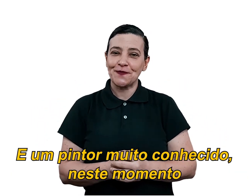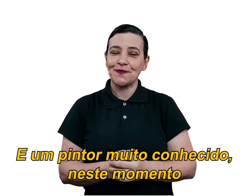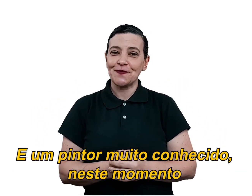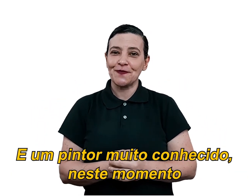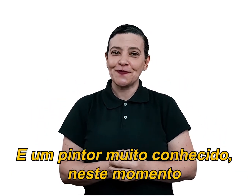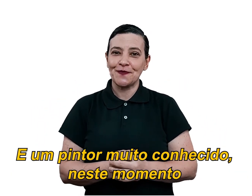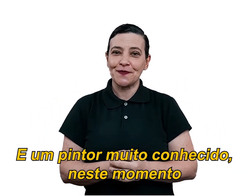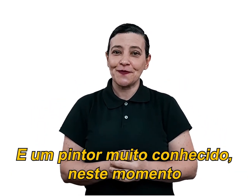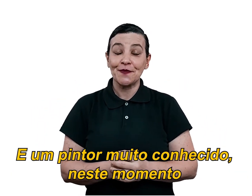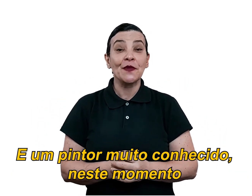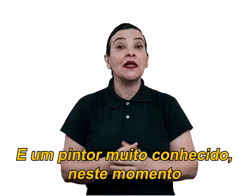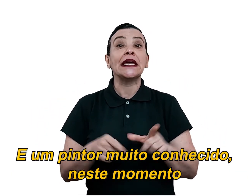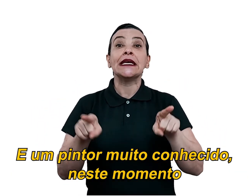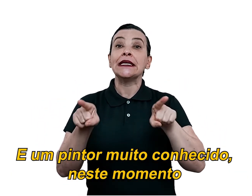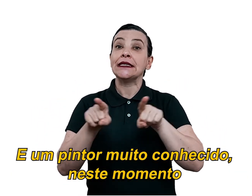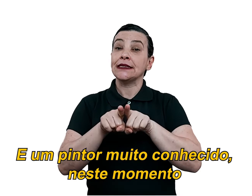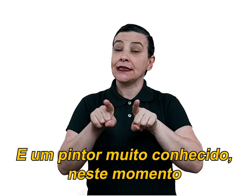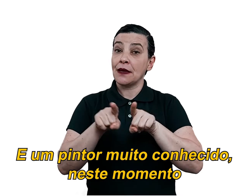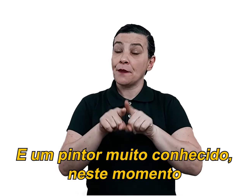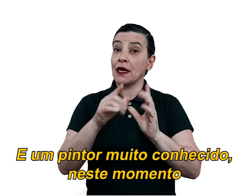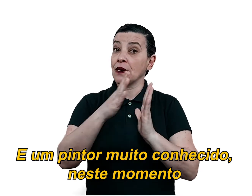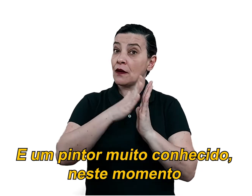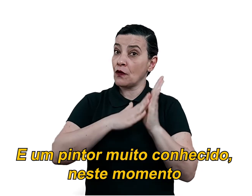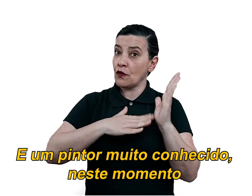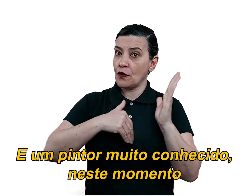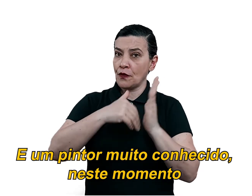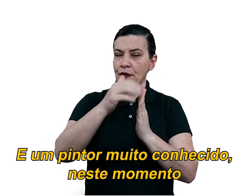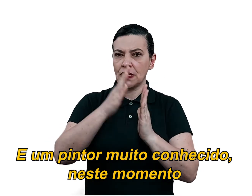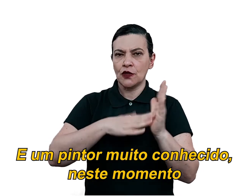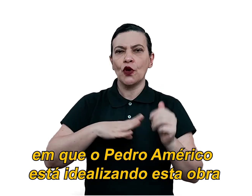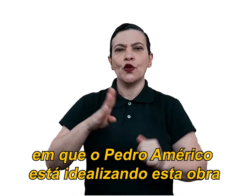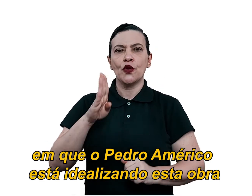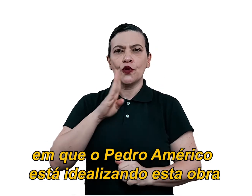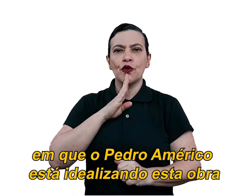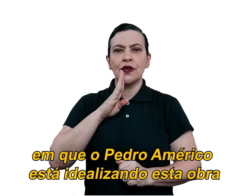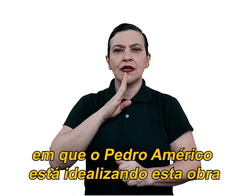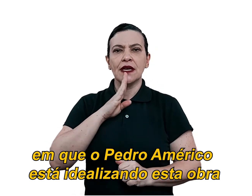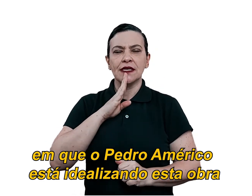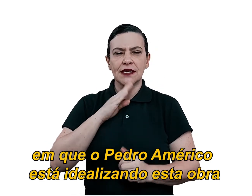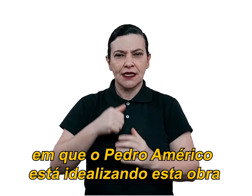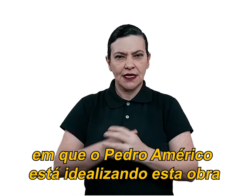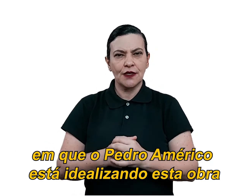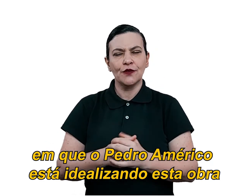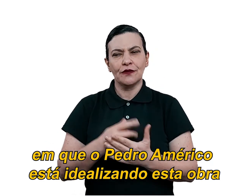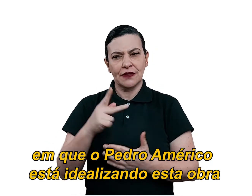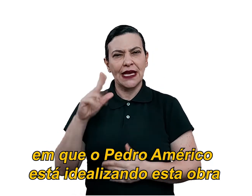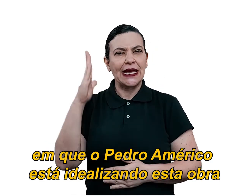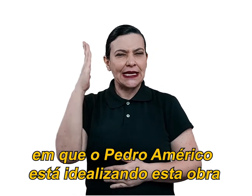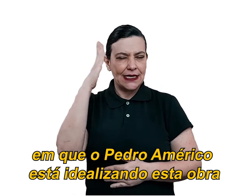E um pintor muito conhecido nesse momento, que o Pedro Américo está